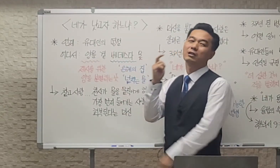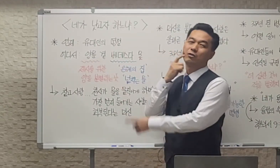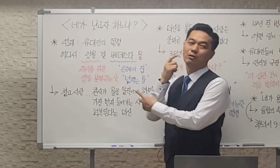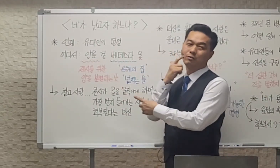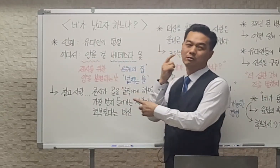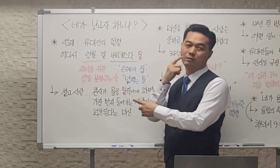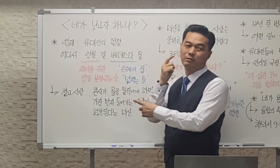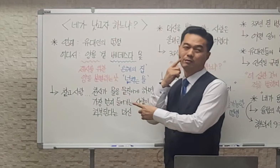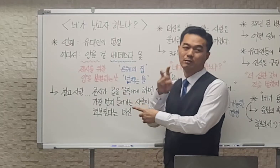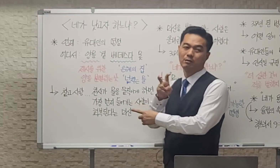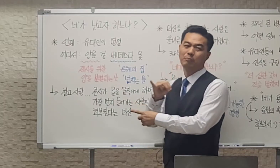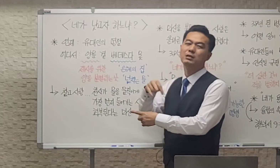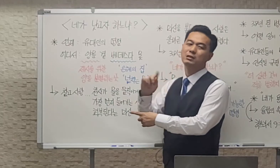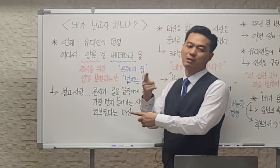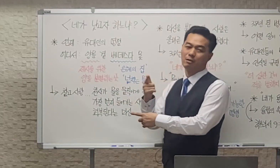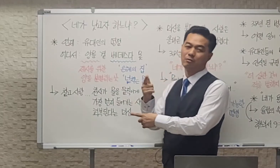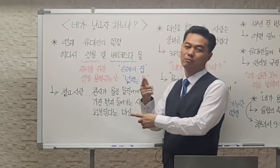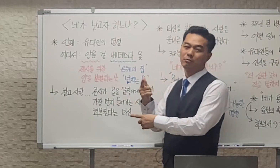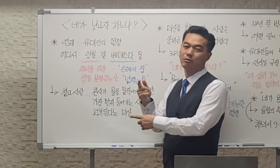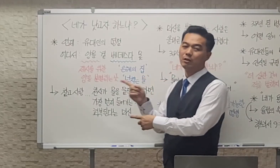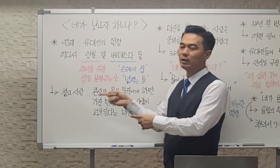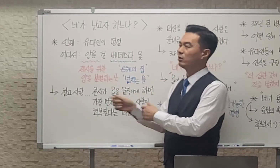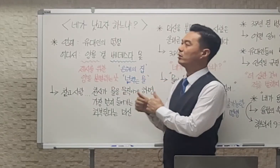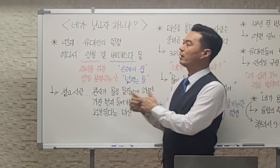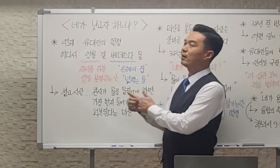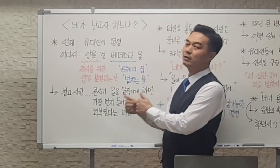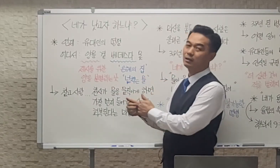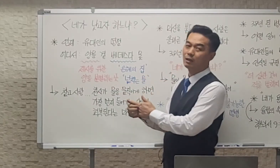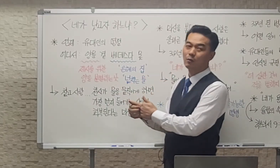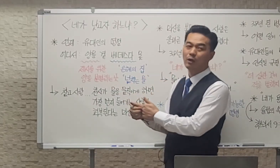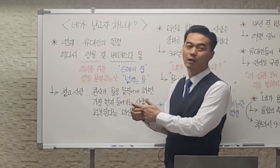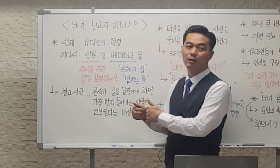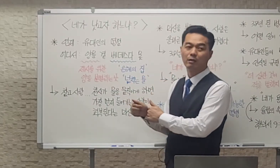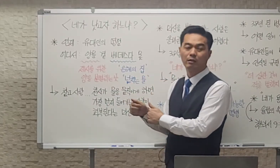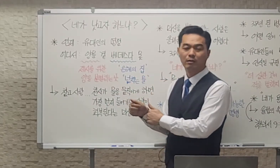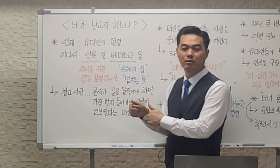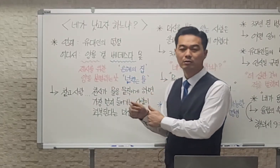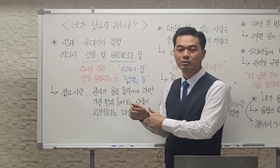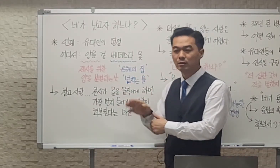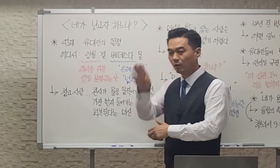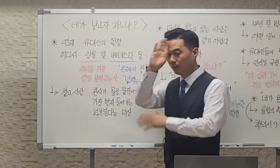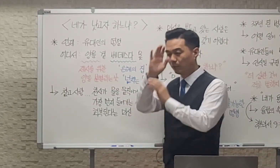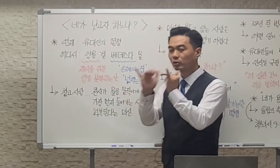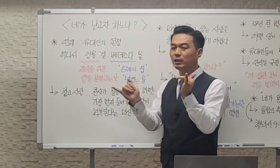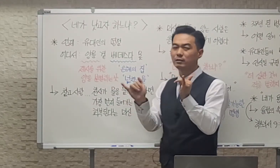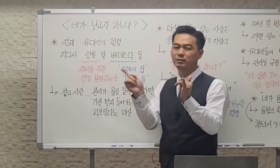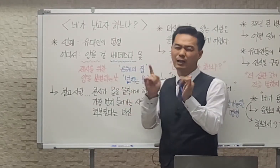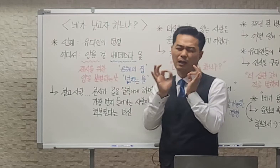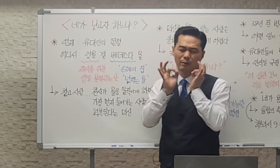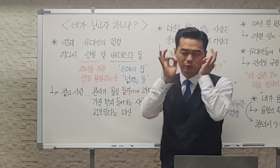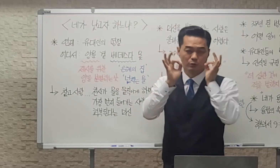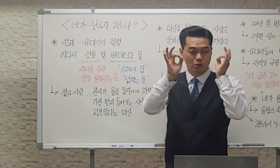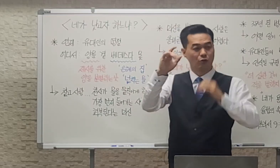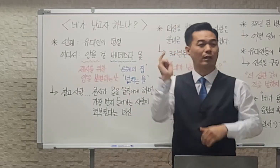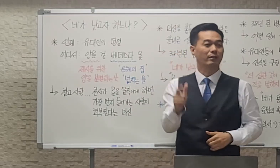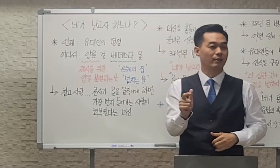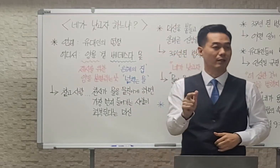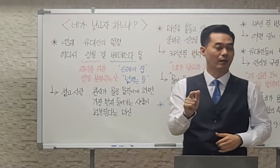거예요. 미신이에요. 근데 이걸 따라가니까 왜? 그 병자들은 아무리 고치려면 안 되니까